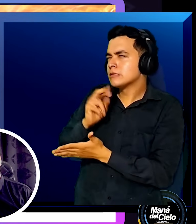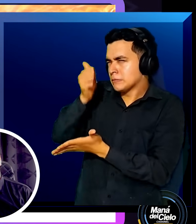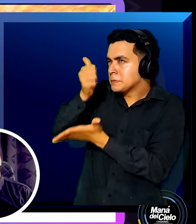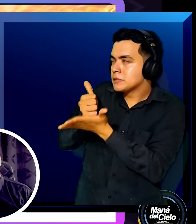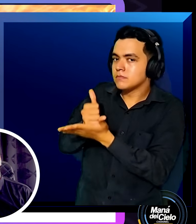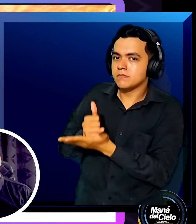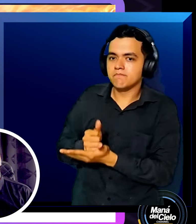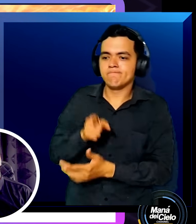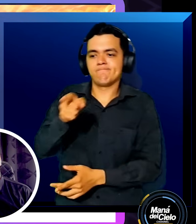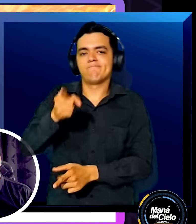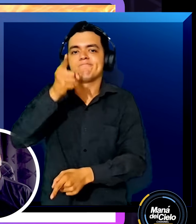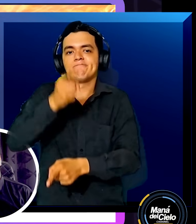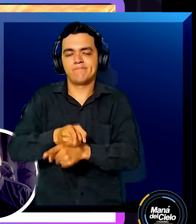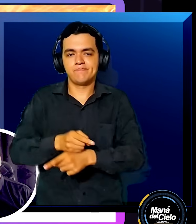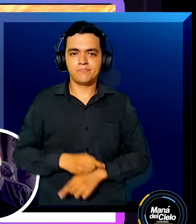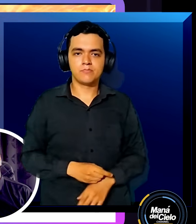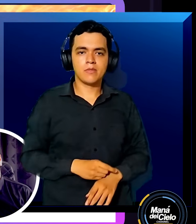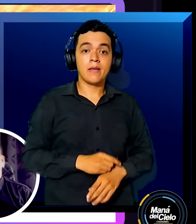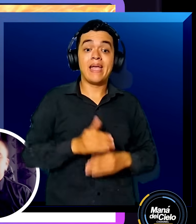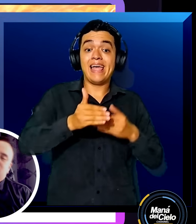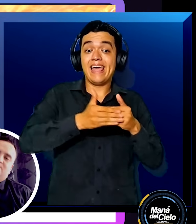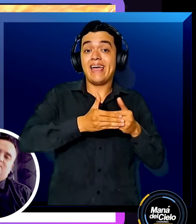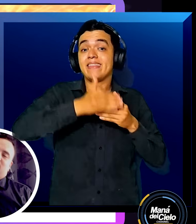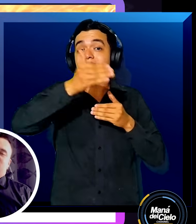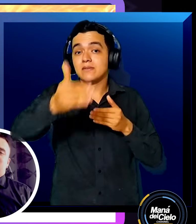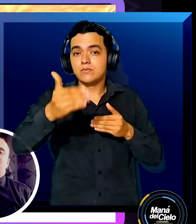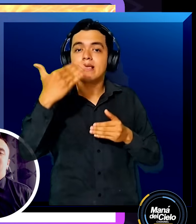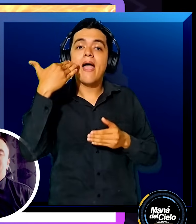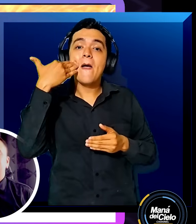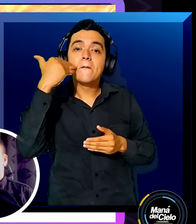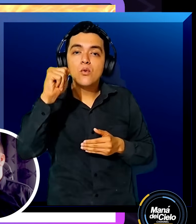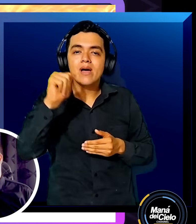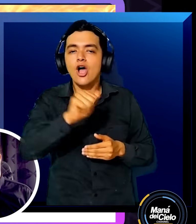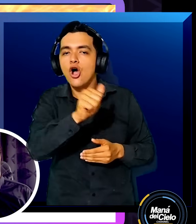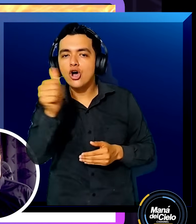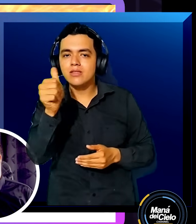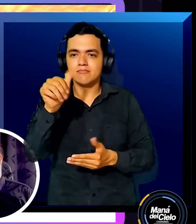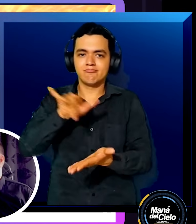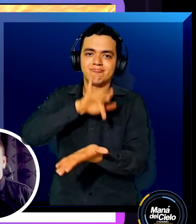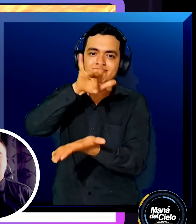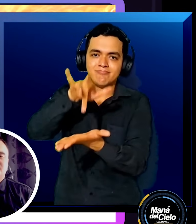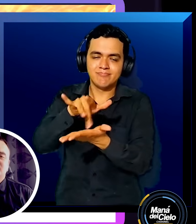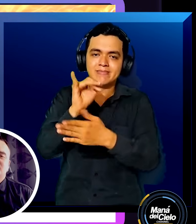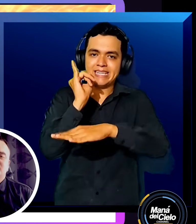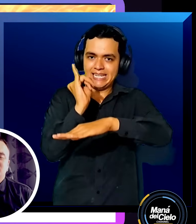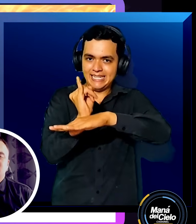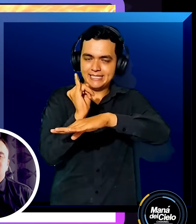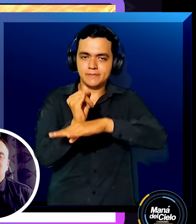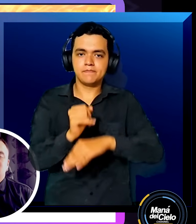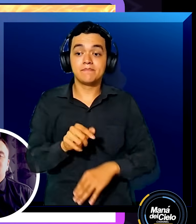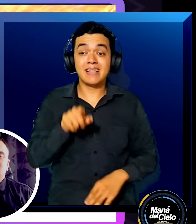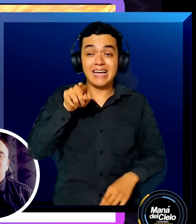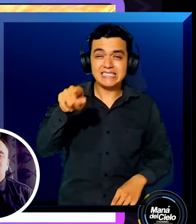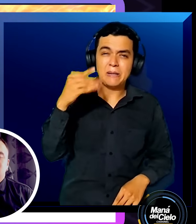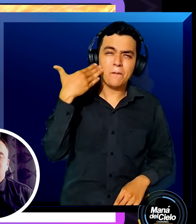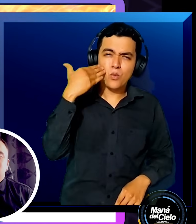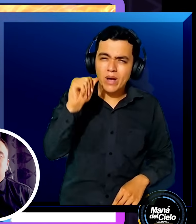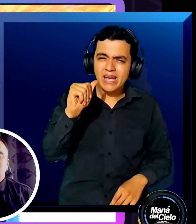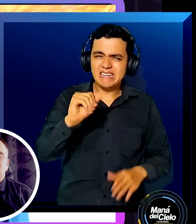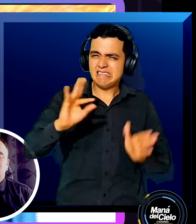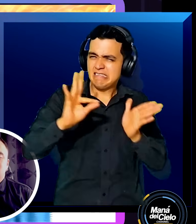toda oración, escuche el juego de palabras, no toda oración es una intercesión, pero